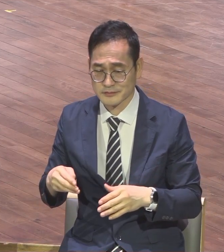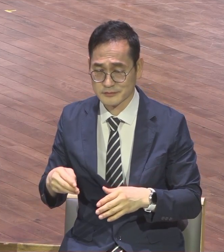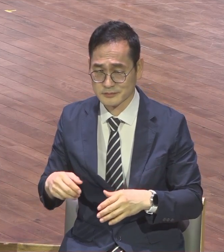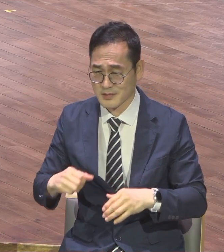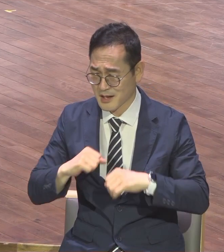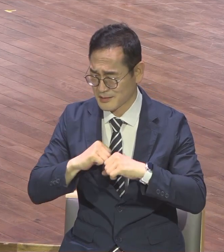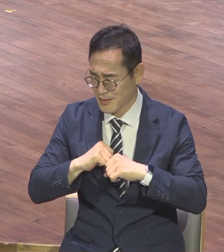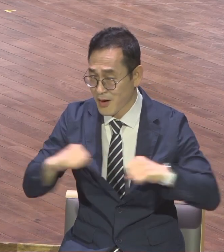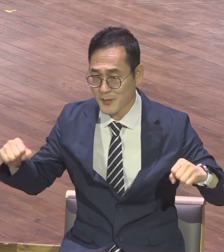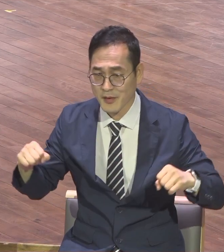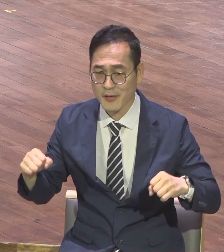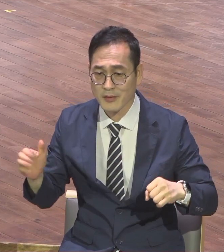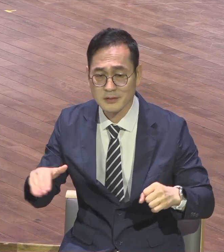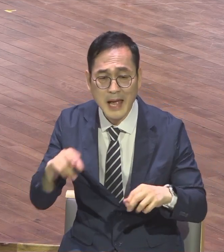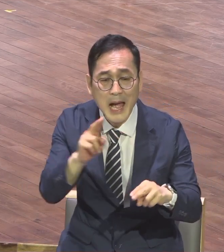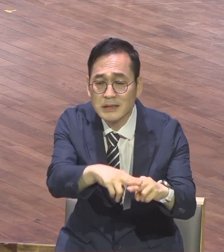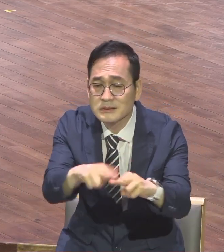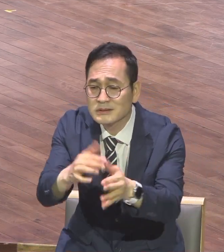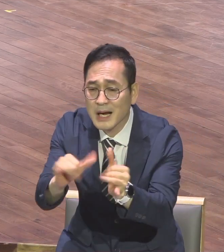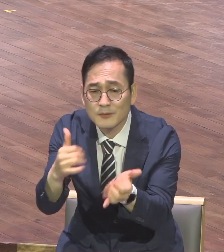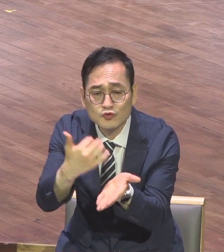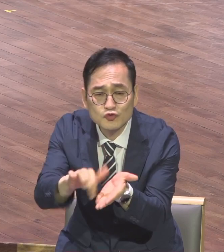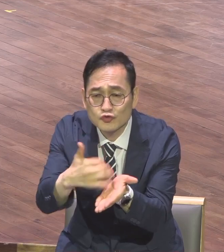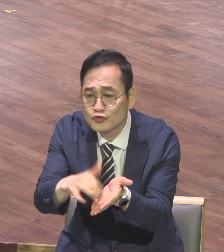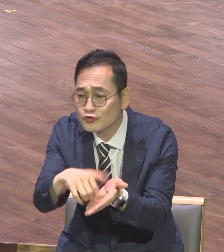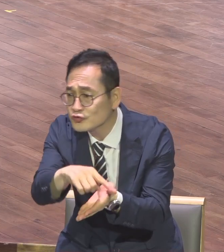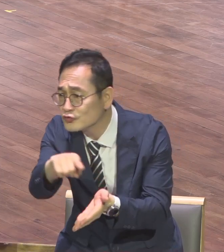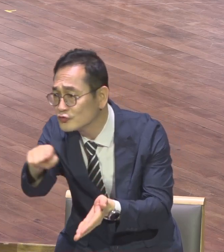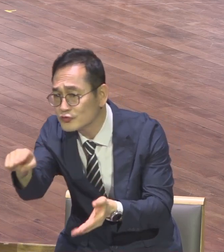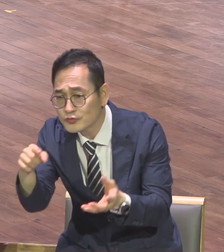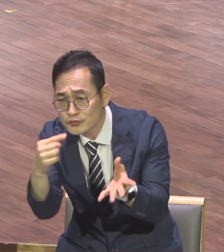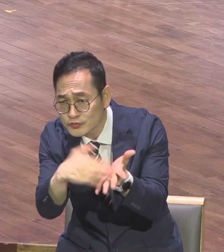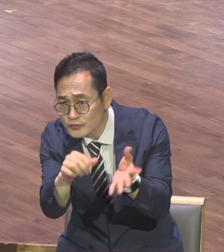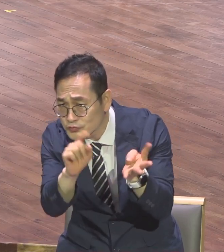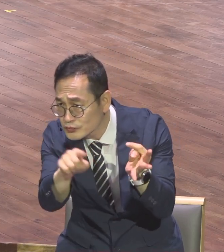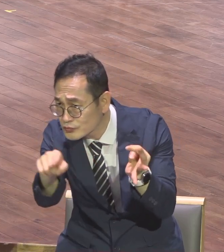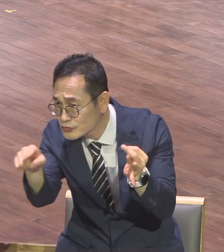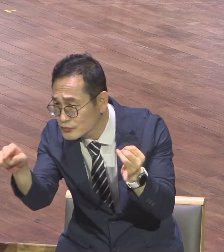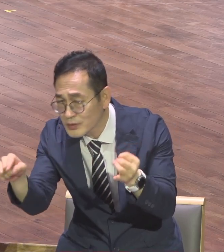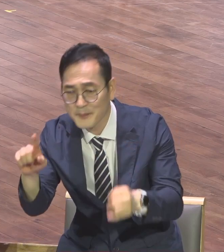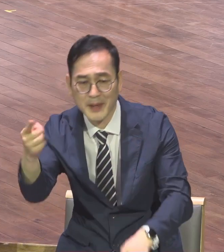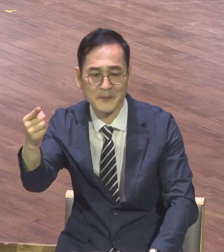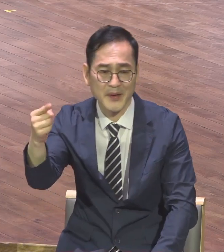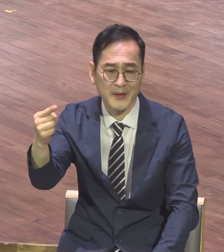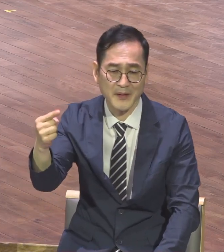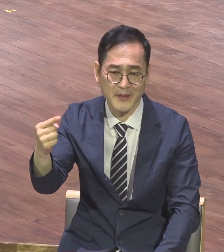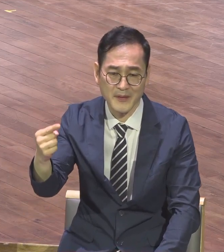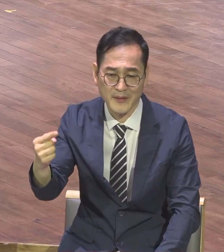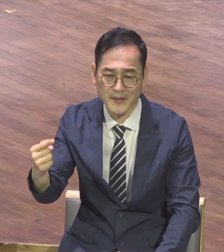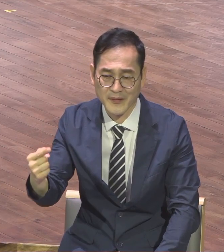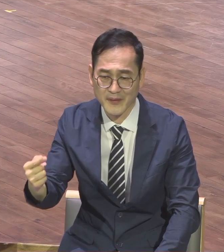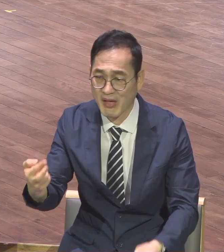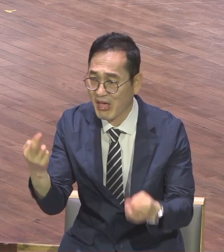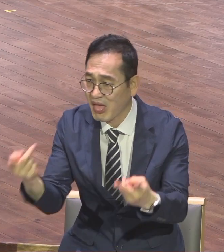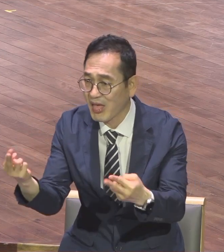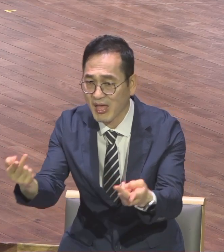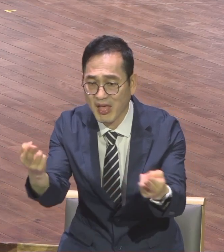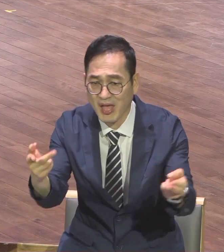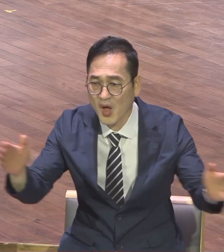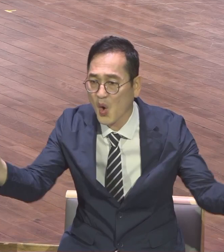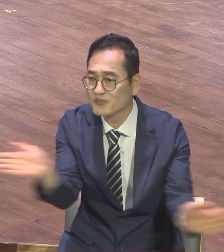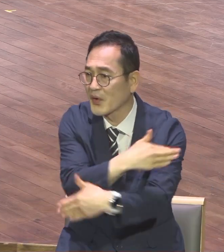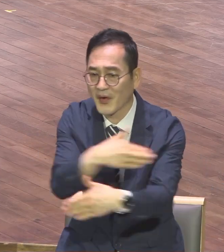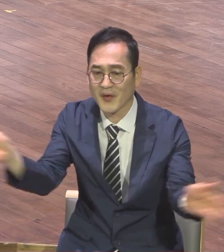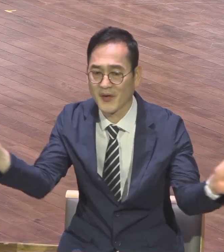하는데 몇 명이 앉아 있냐? 한 100명이 앉아 있나? 허연 노인들만 앉아 있어. 제가 볼 때는